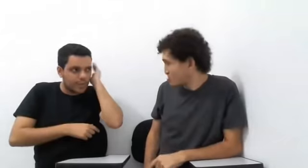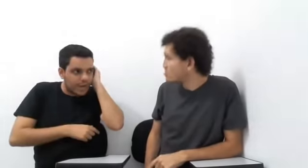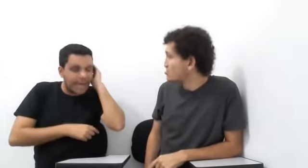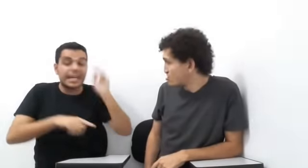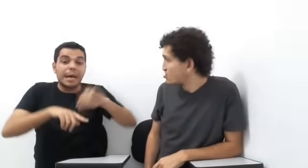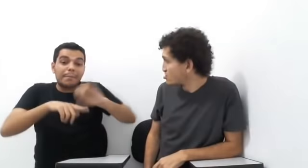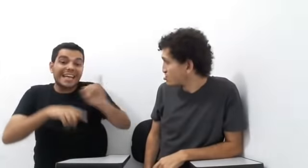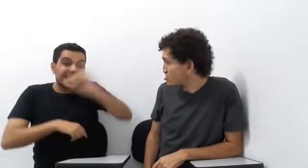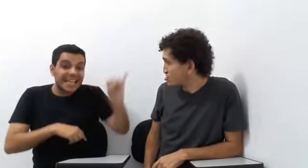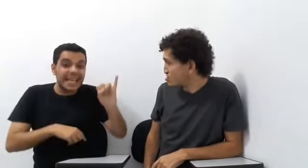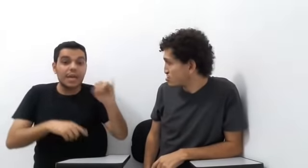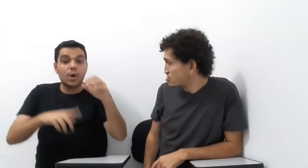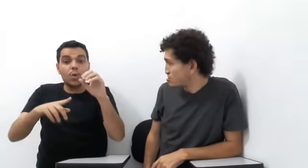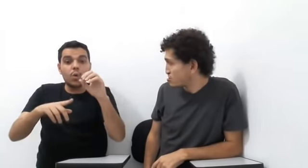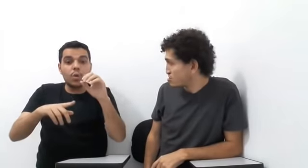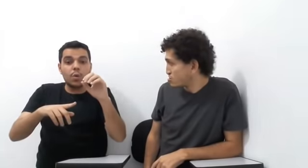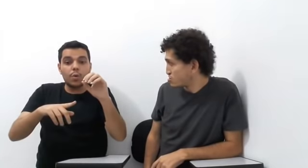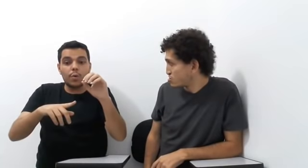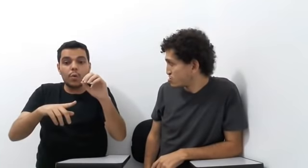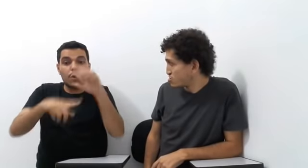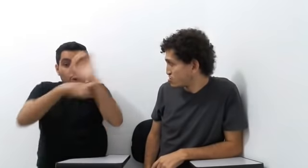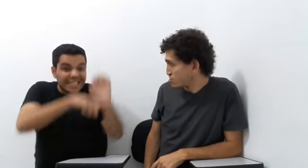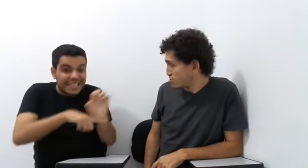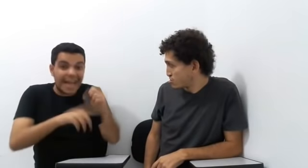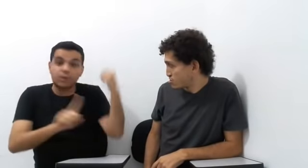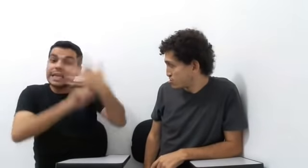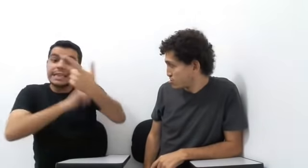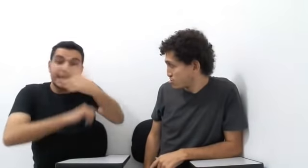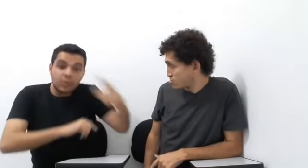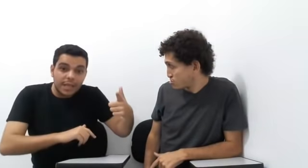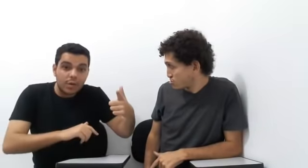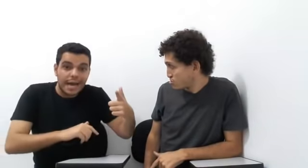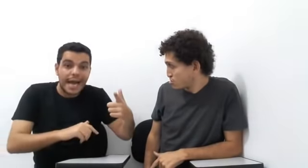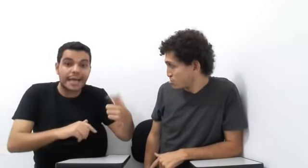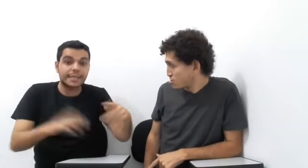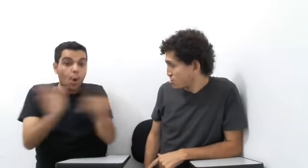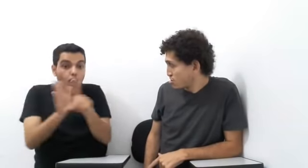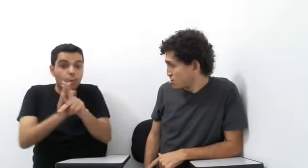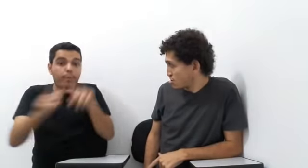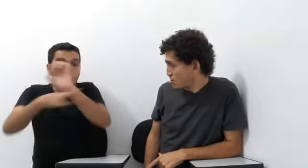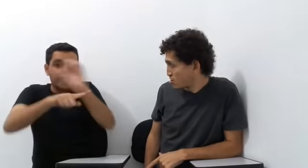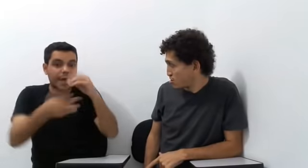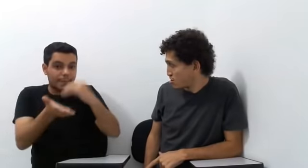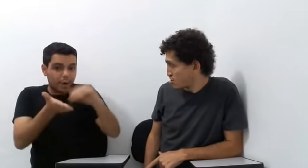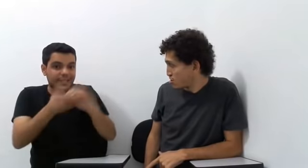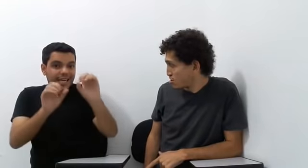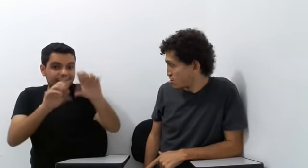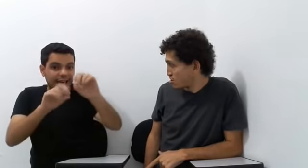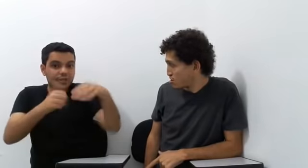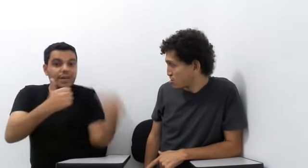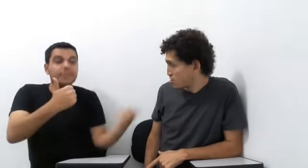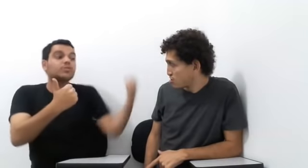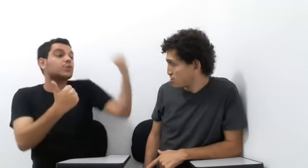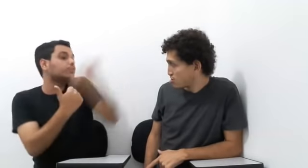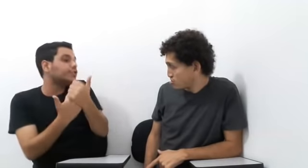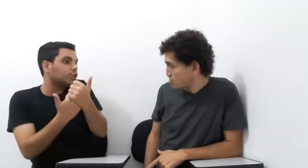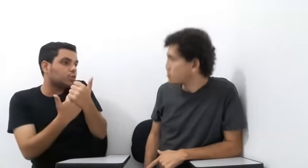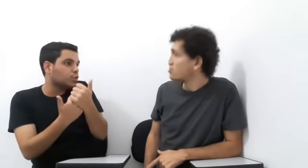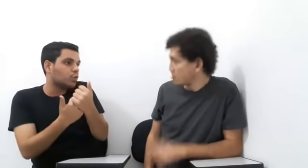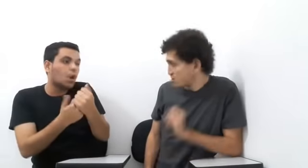caso. Mas se o estado não tem um caso, a própria Secretaria de Educação tem um substituto. Ou